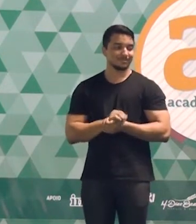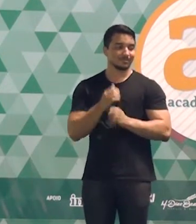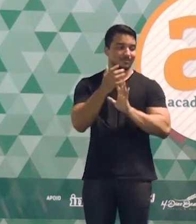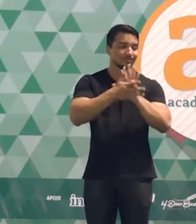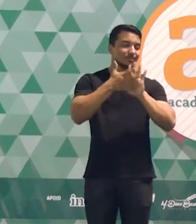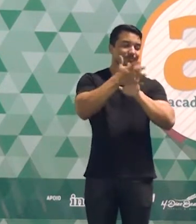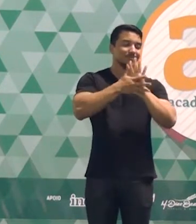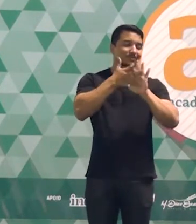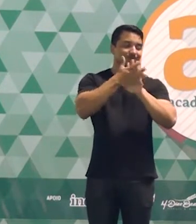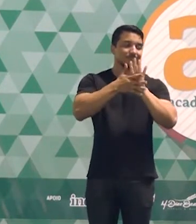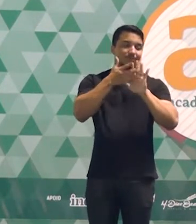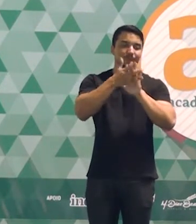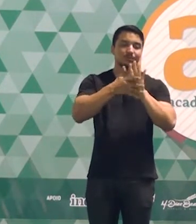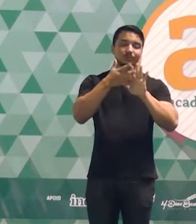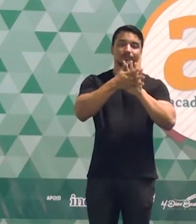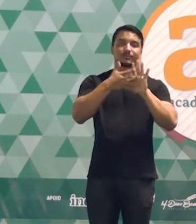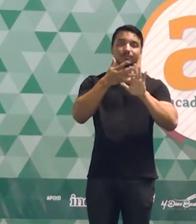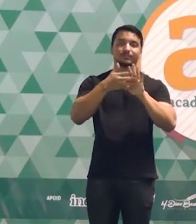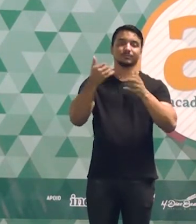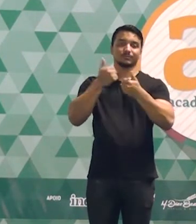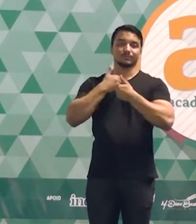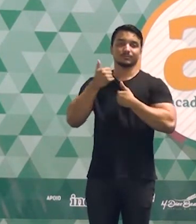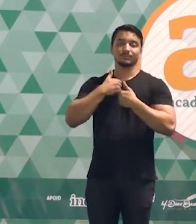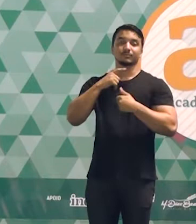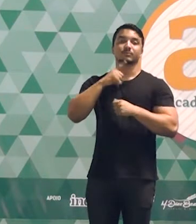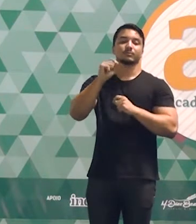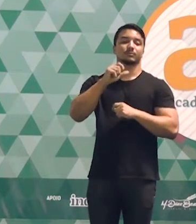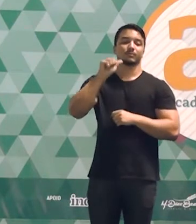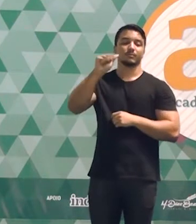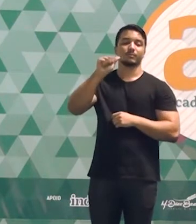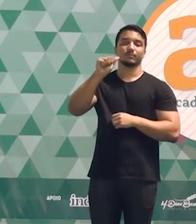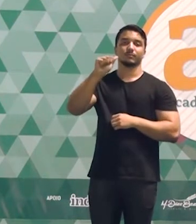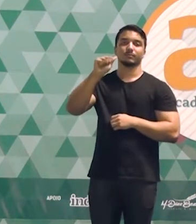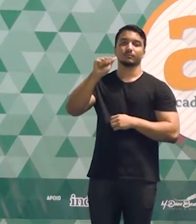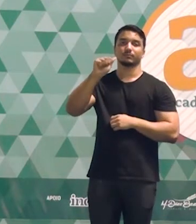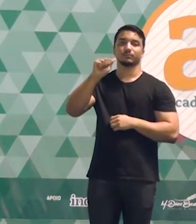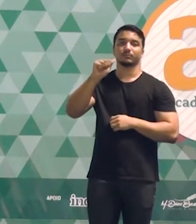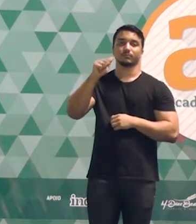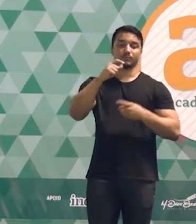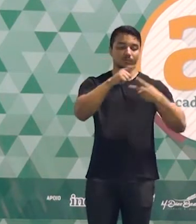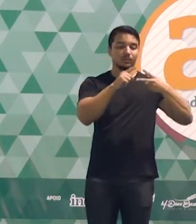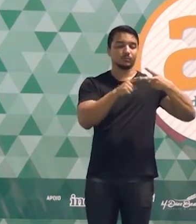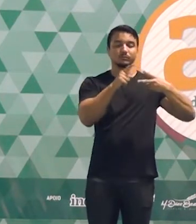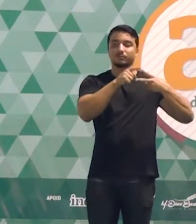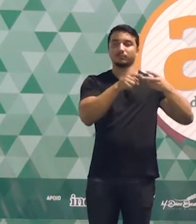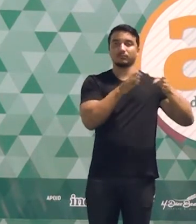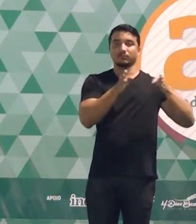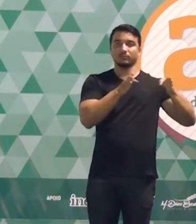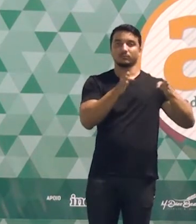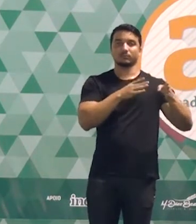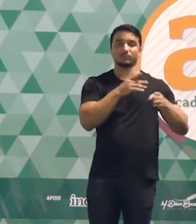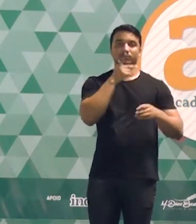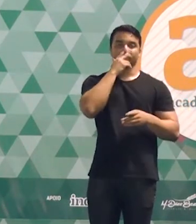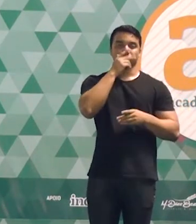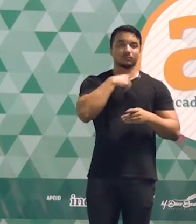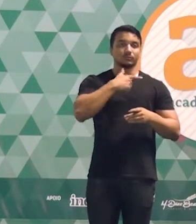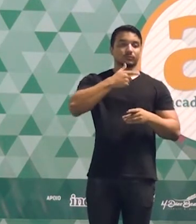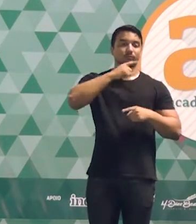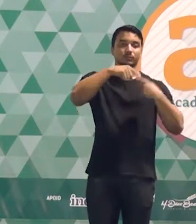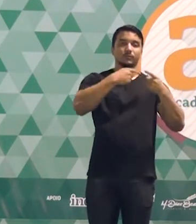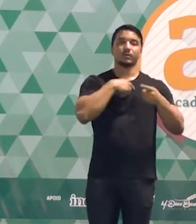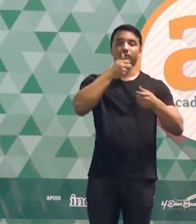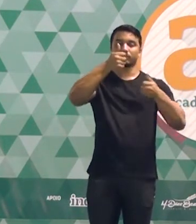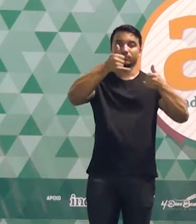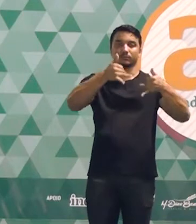texto de natureza informativa, o que é que nós temos? Os dois primeiros períodos são dissertativos e os seguintes